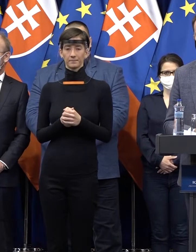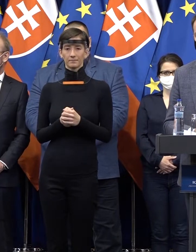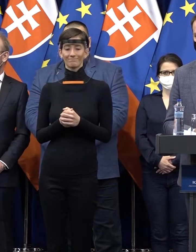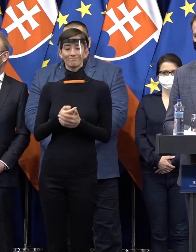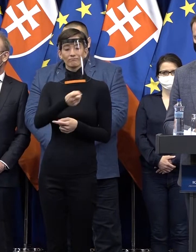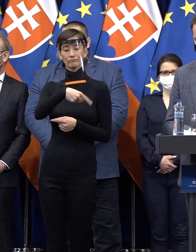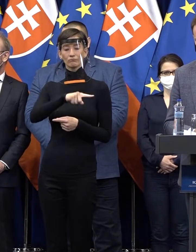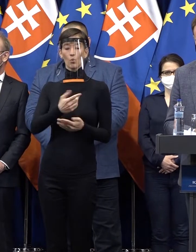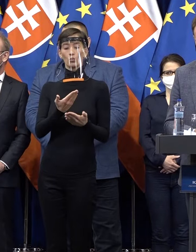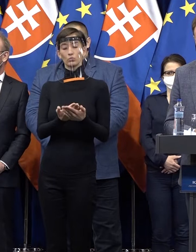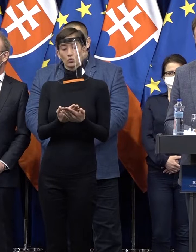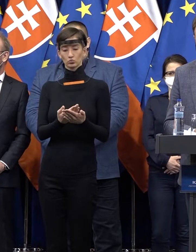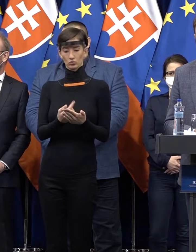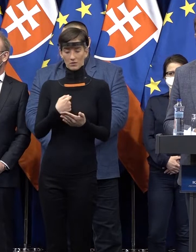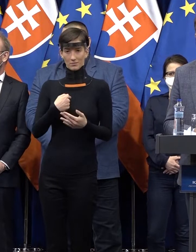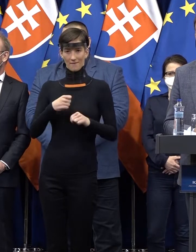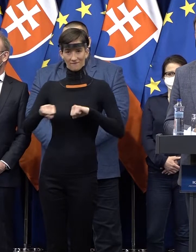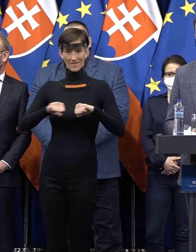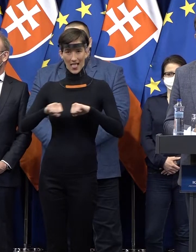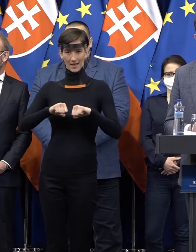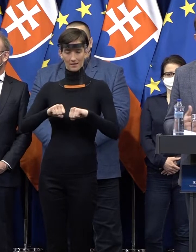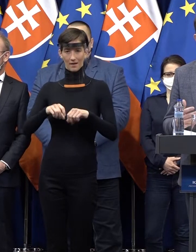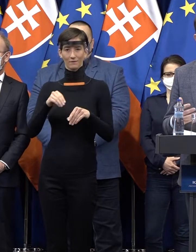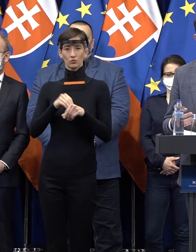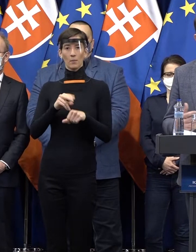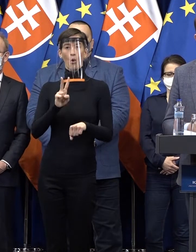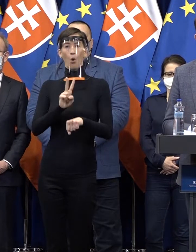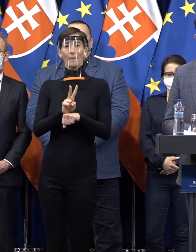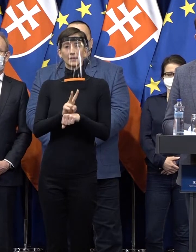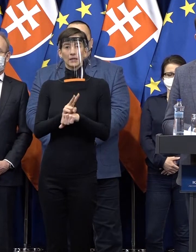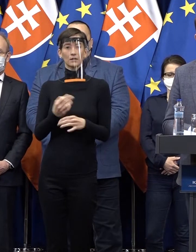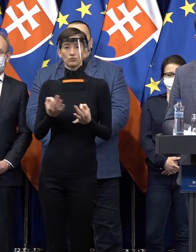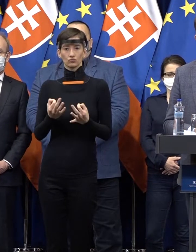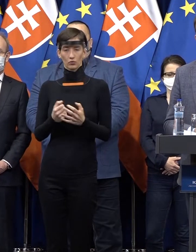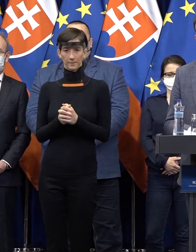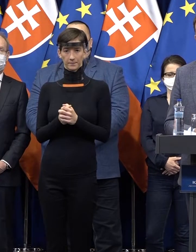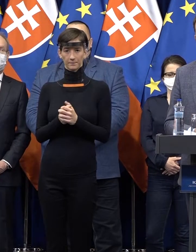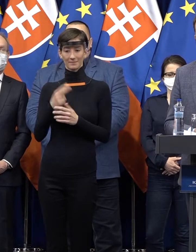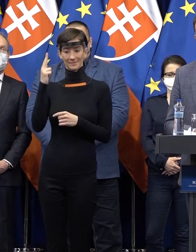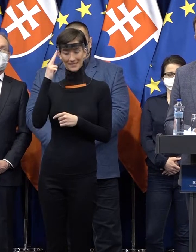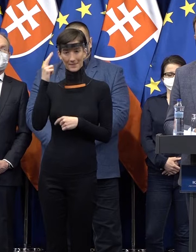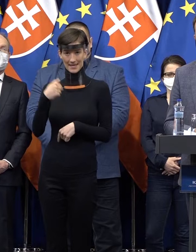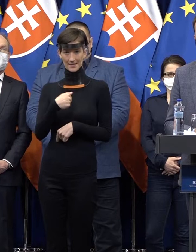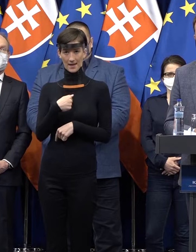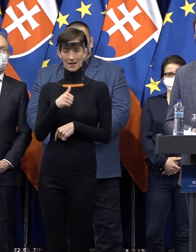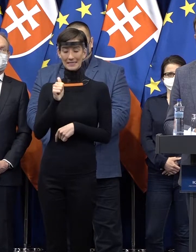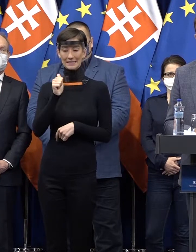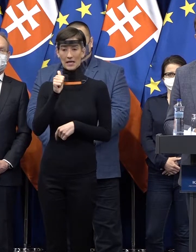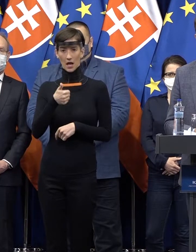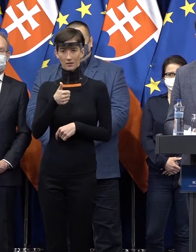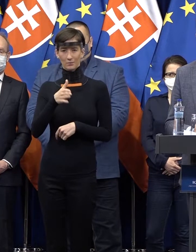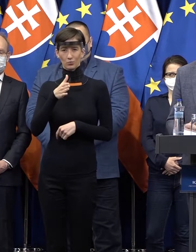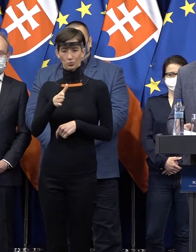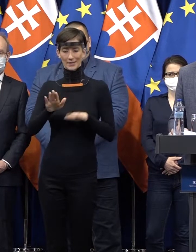aby sme prijali opatrenia. Čiže zajtra ja idem na základe rozhodnutia názoru týchto ľudí na vládu